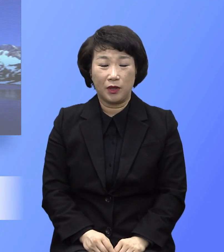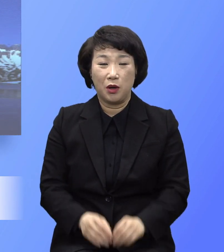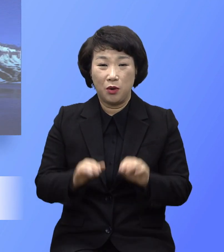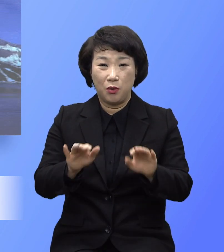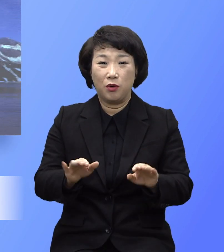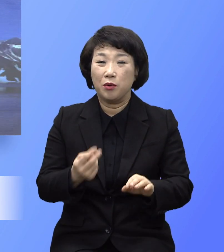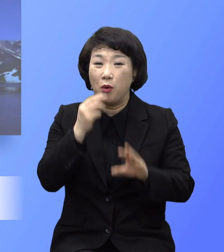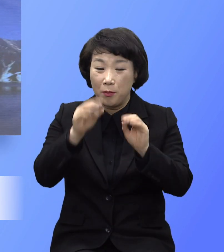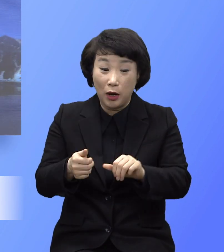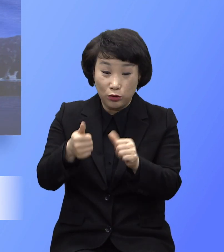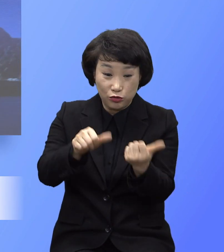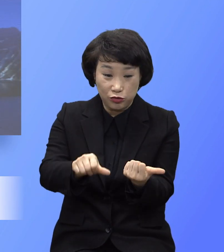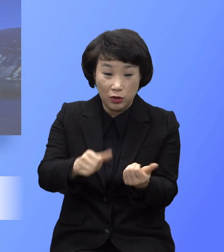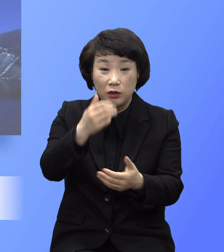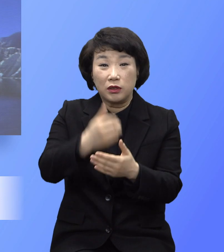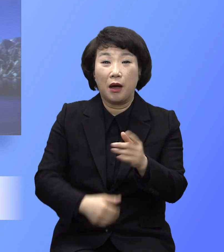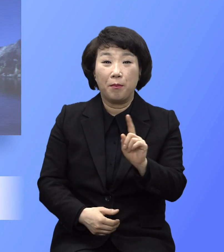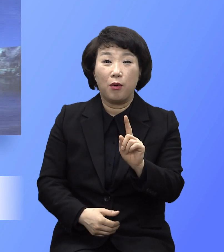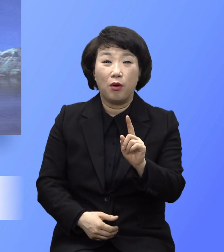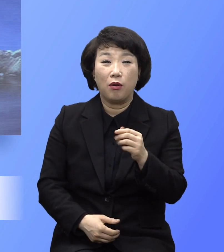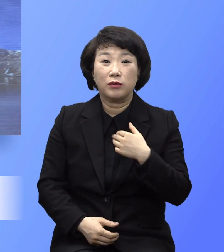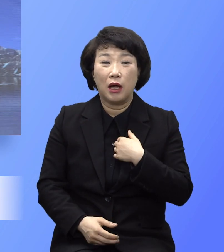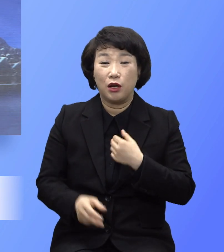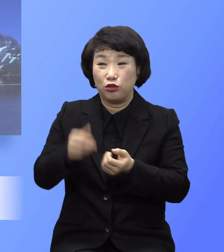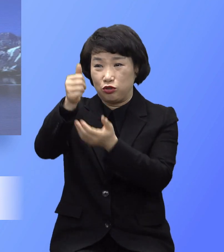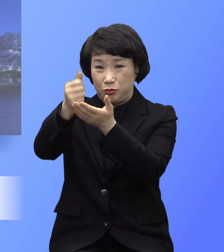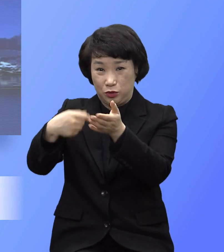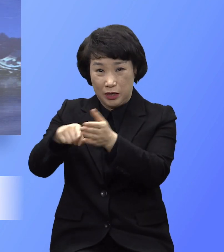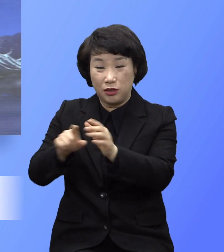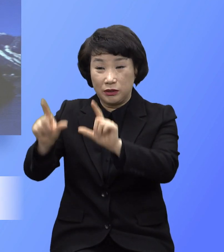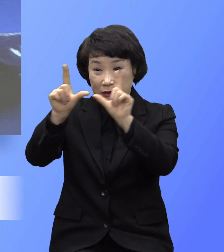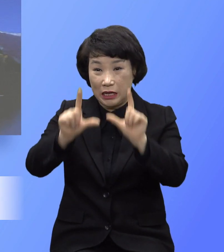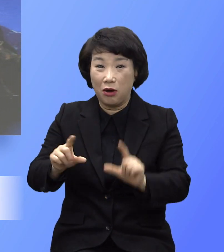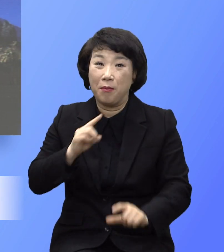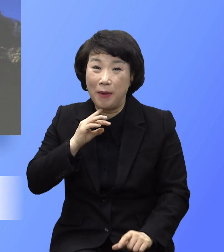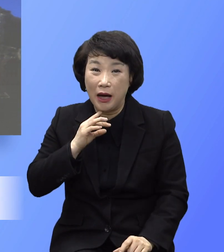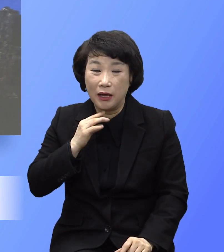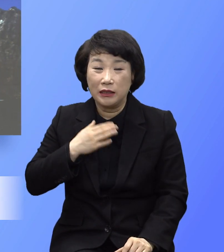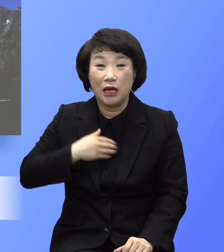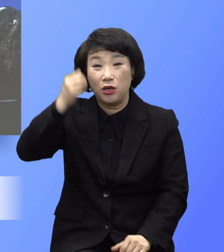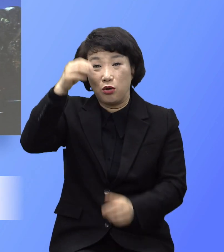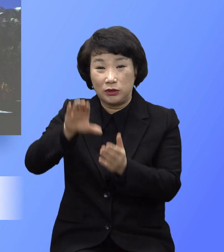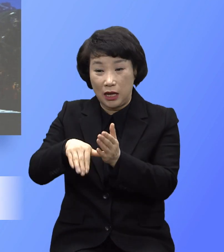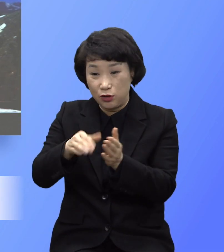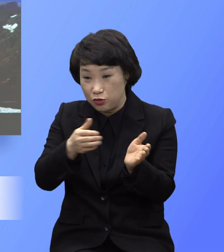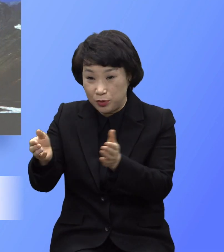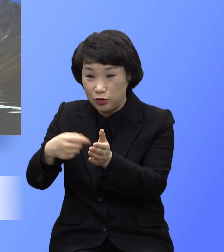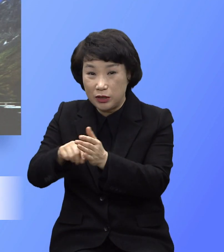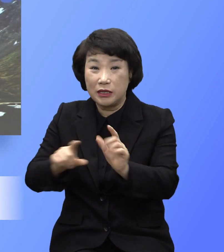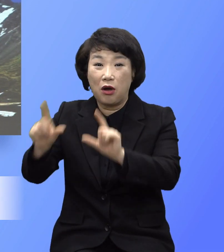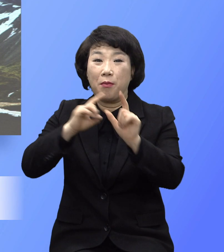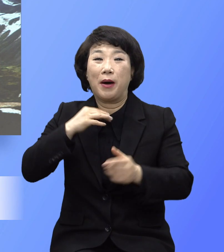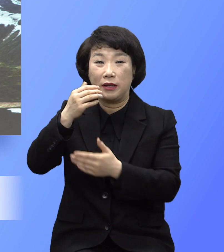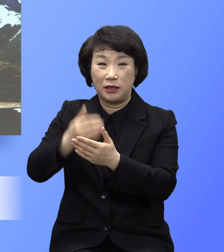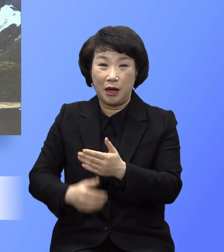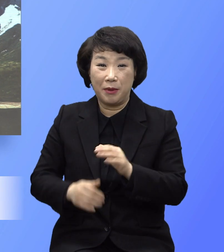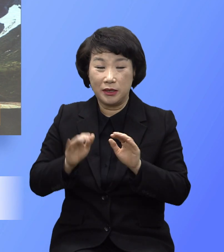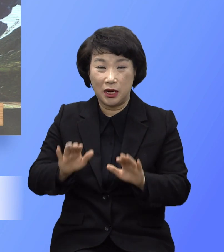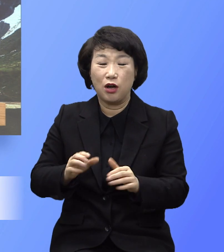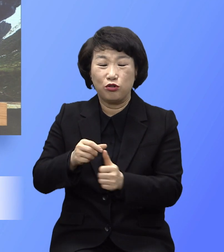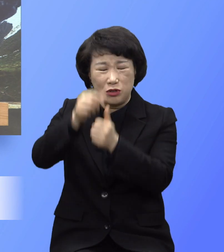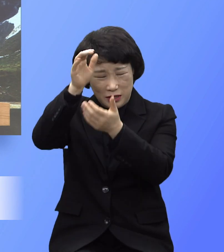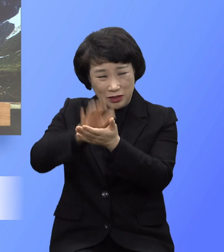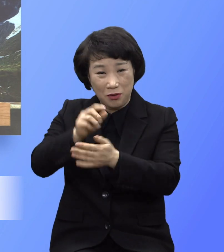오늘 목숨이 끝나면 남는 것은 주를 위해 산, 내 영혼의 때를 위해 산, 오직